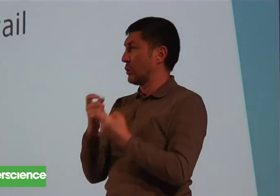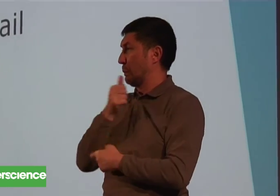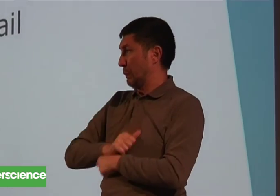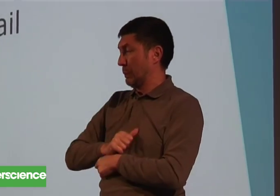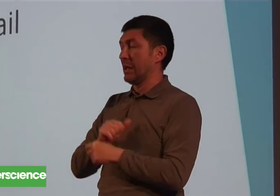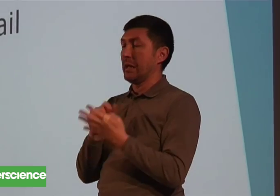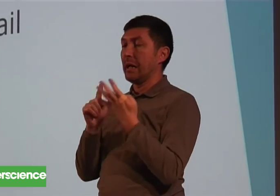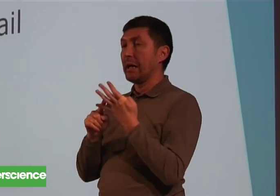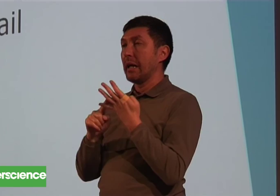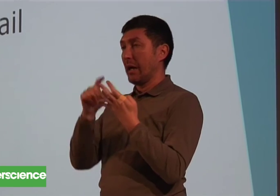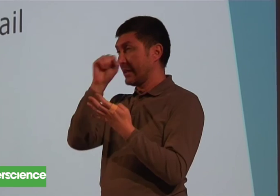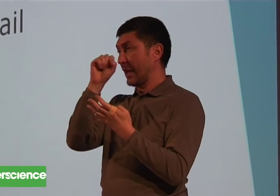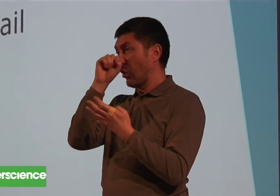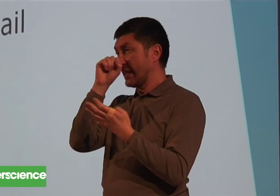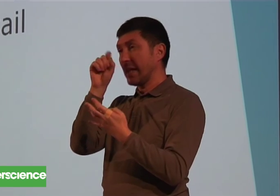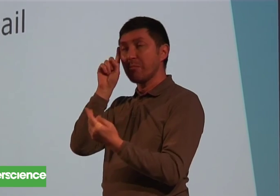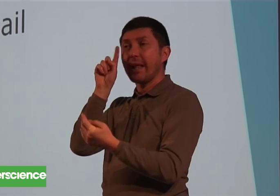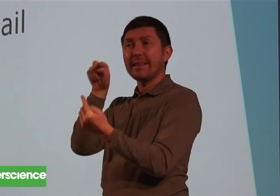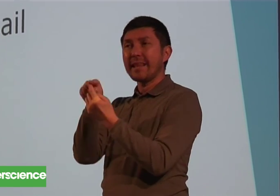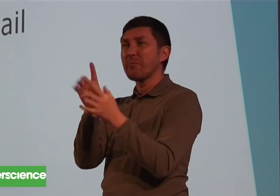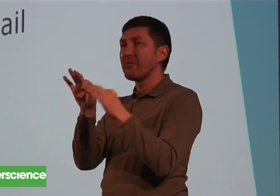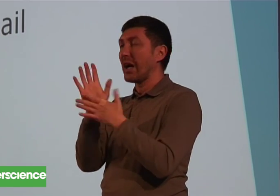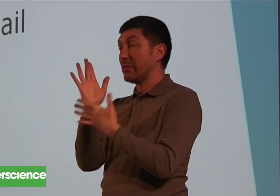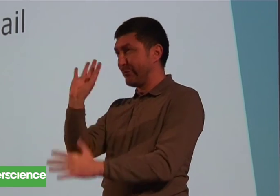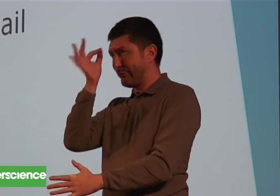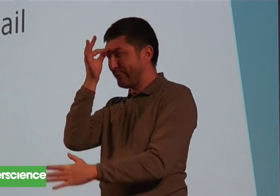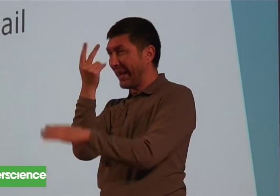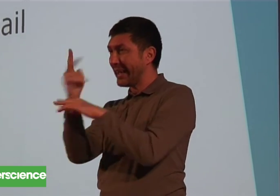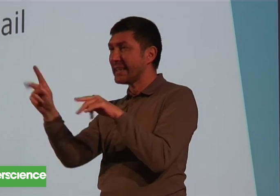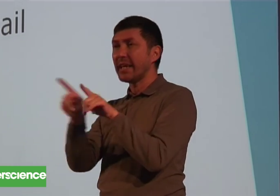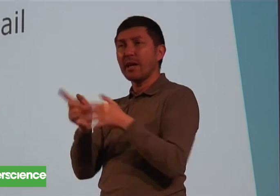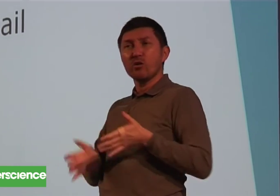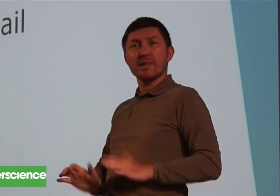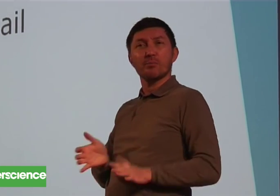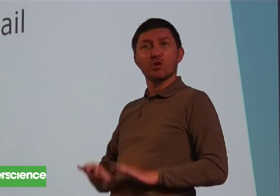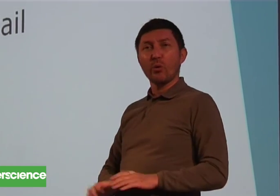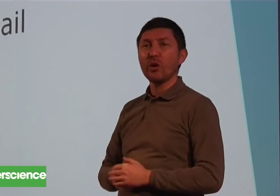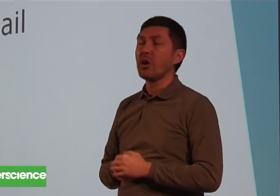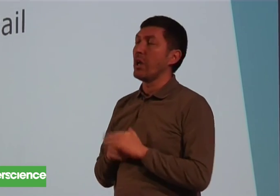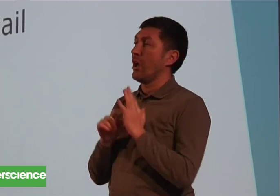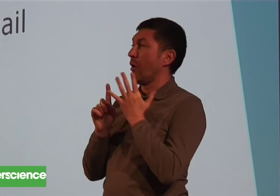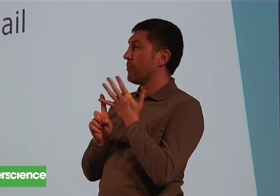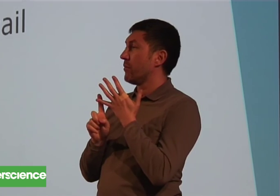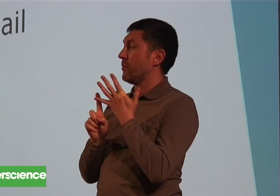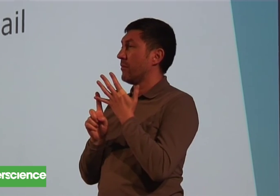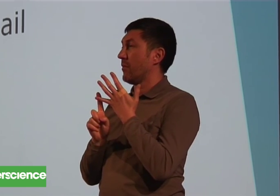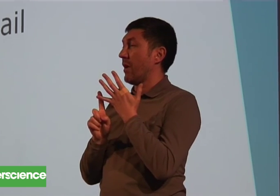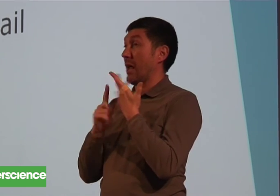la sexualité, mais du point de vue des prises de risque et de la contraception, la question de l'accès et du recours aux